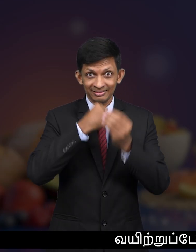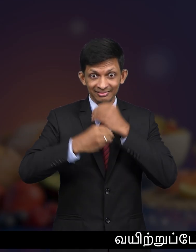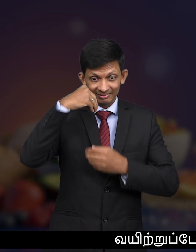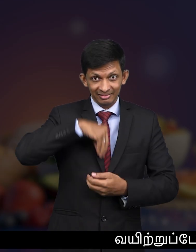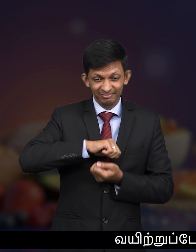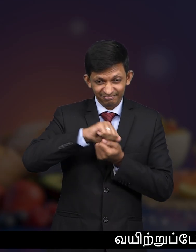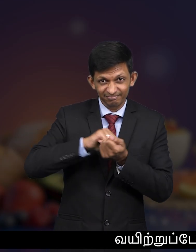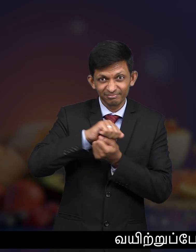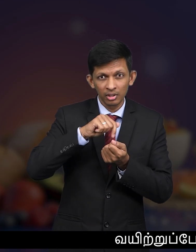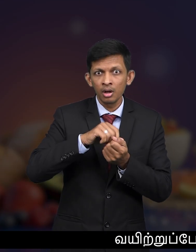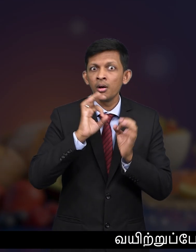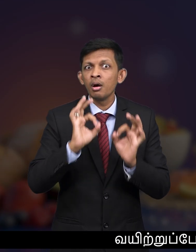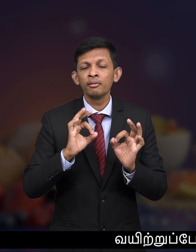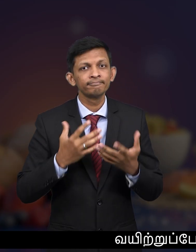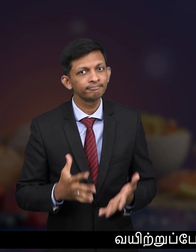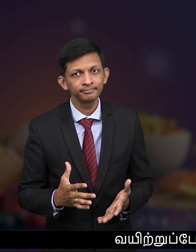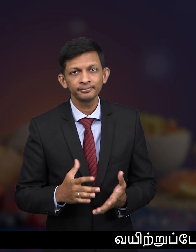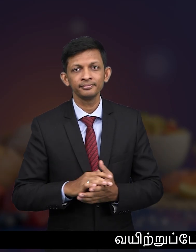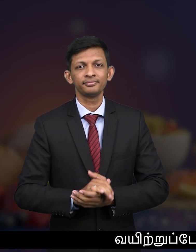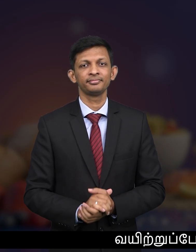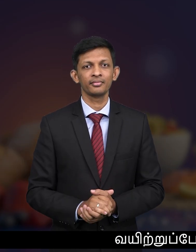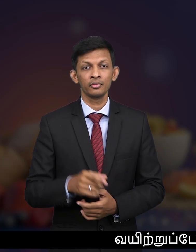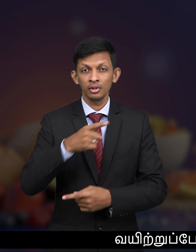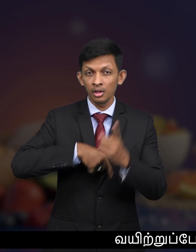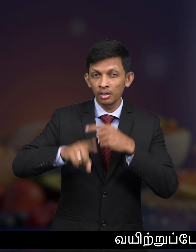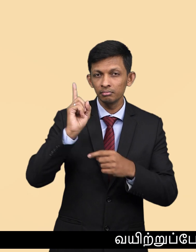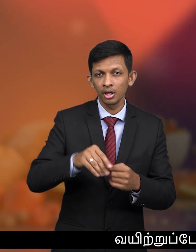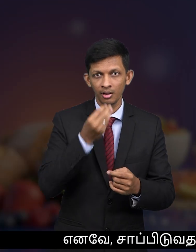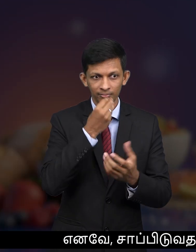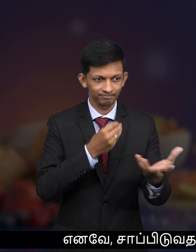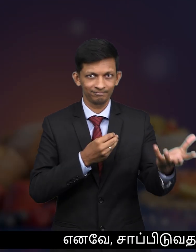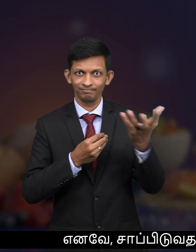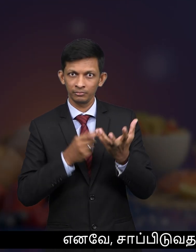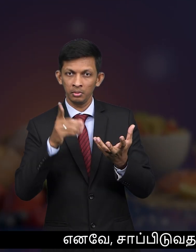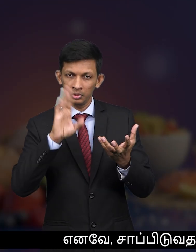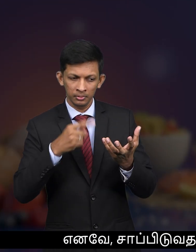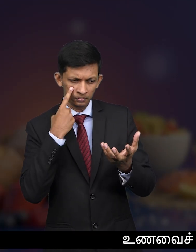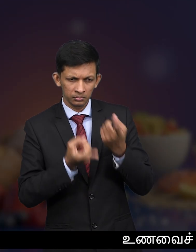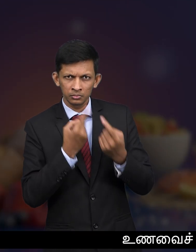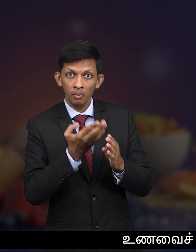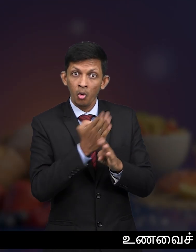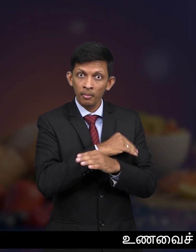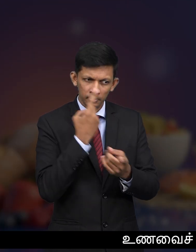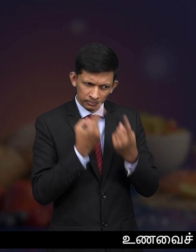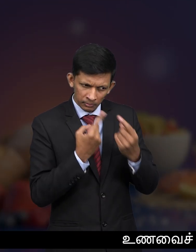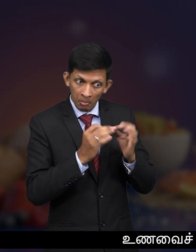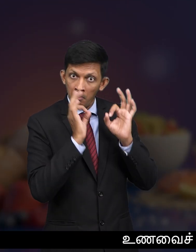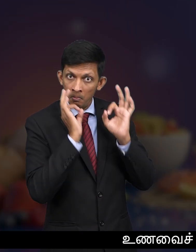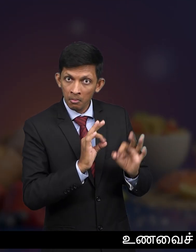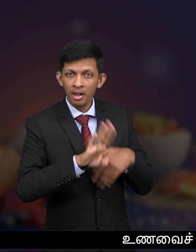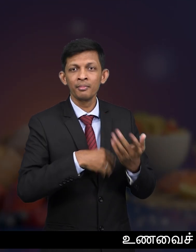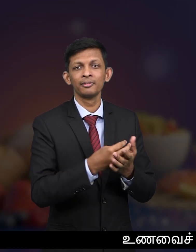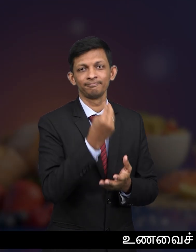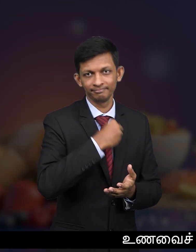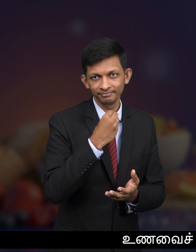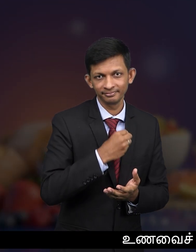வயிற்றுப்போக்கு மற்றும் அஜீரணம் போன்ற உணவு மூலம் பரவும் நோய்களை ஏற்படுத்தும். எனவே சாப்பிடுவதற்கு முன் விட்டுச்